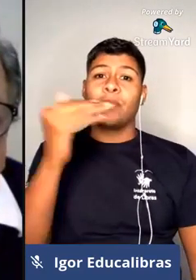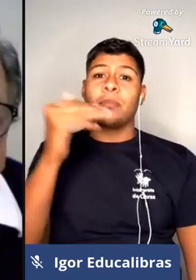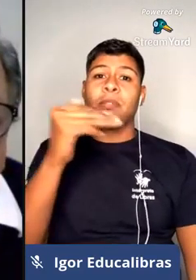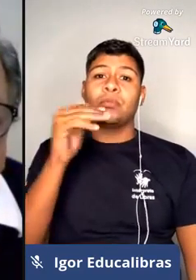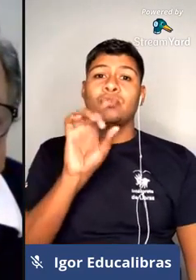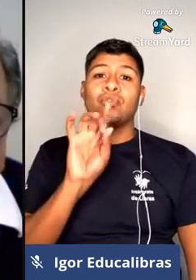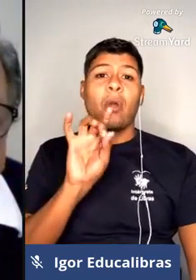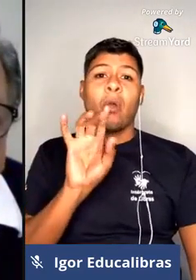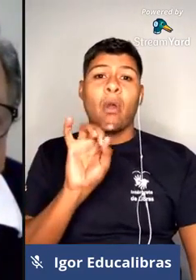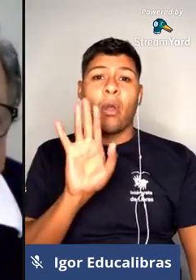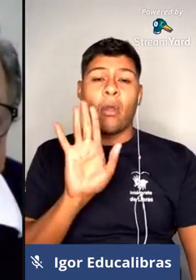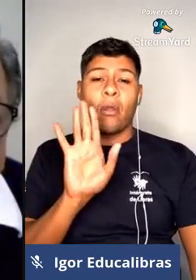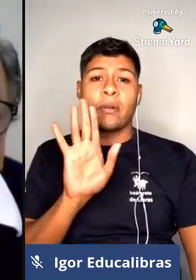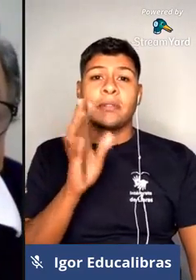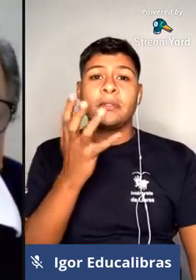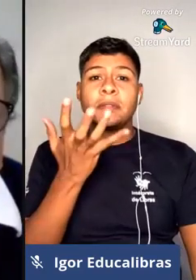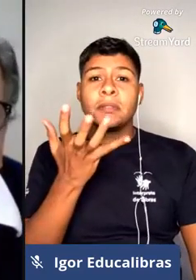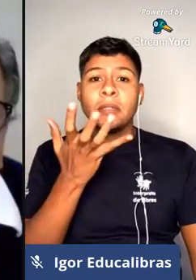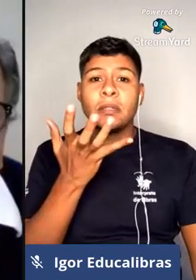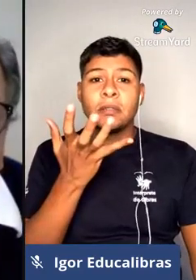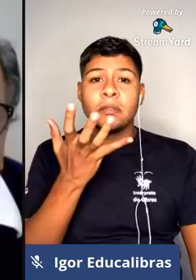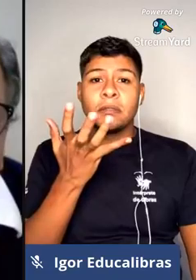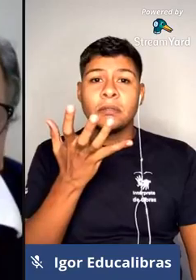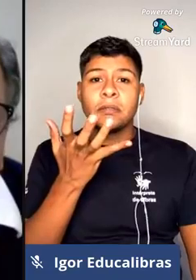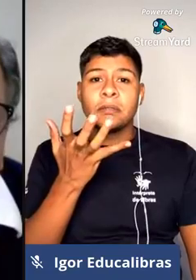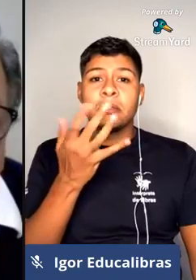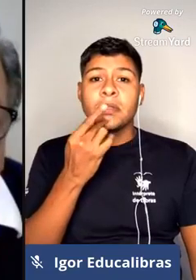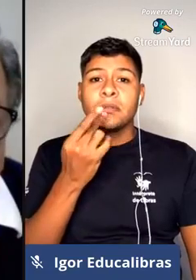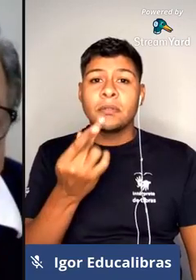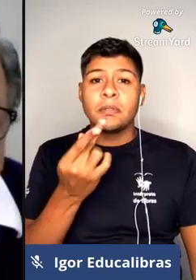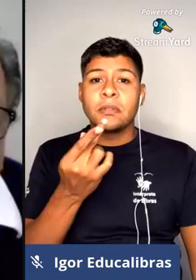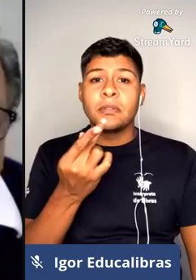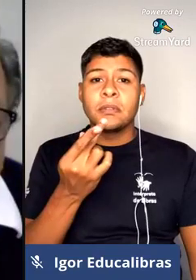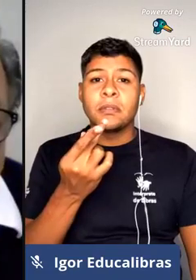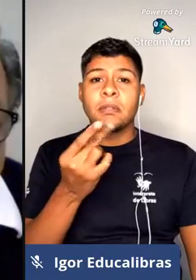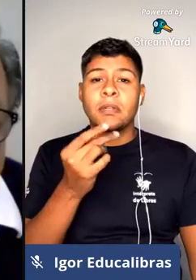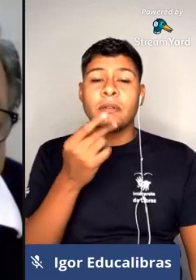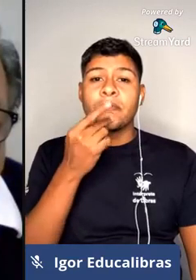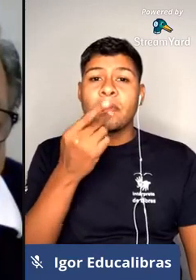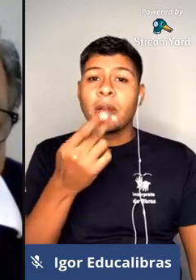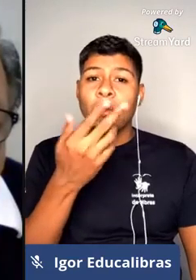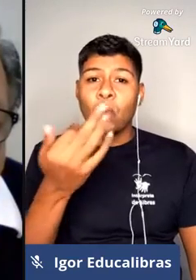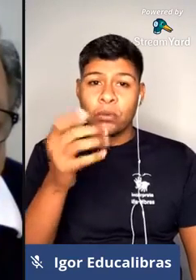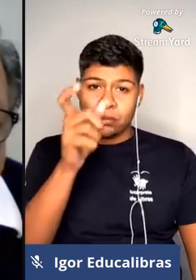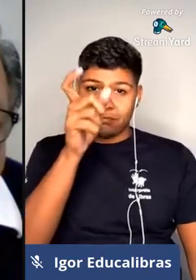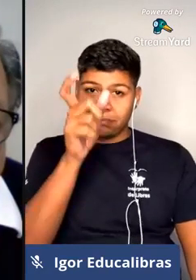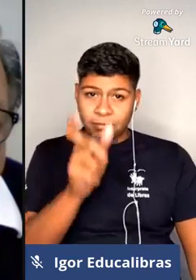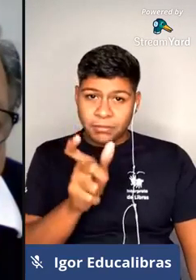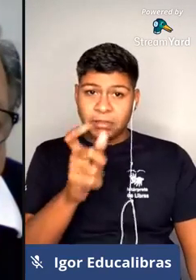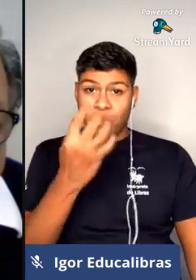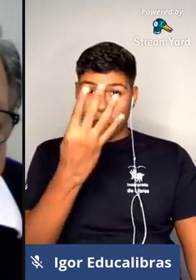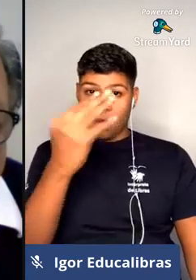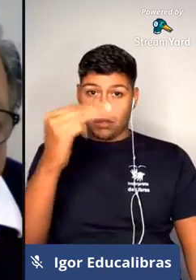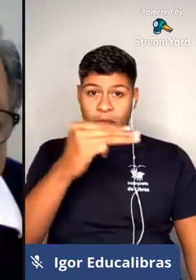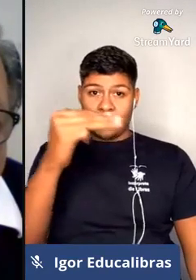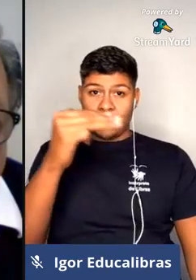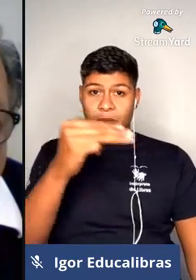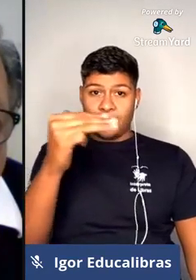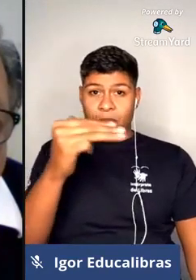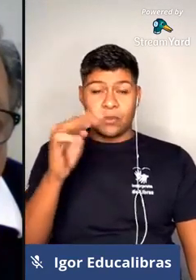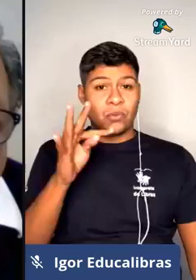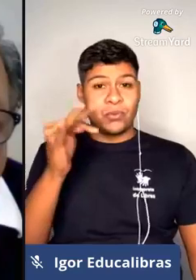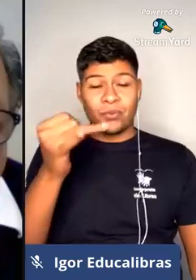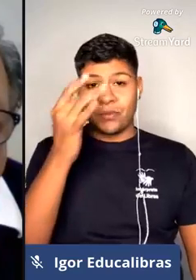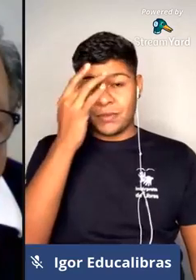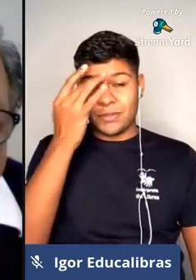minutos. Eu queria, Então, tá bem. falar uma coisa para você. Tem mais 4 minutos para todo mundo que